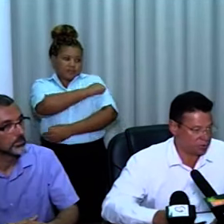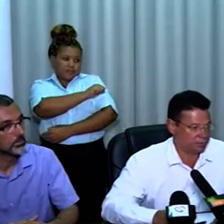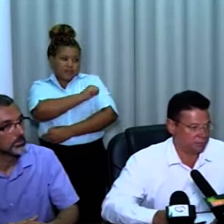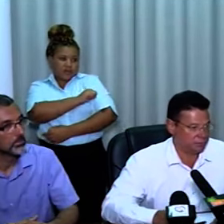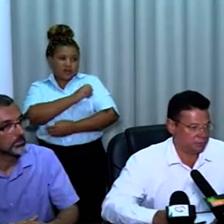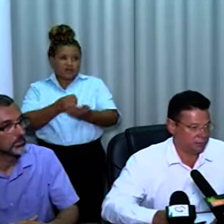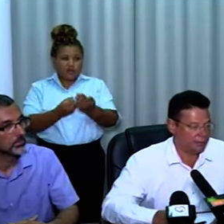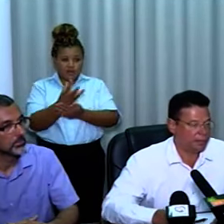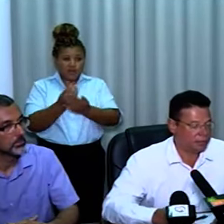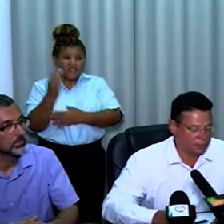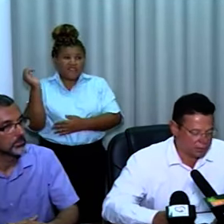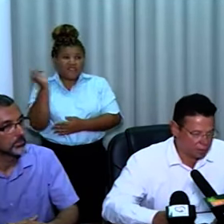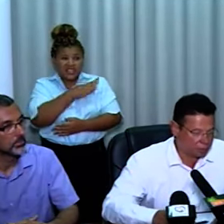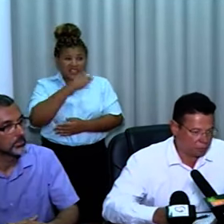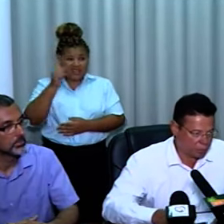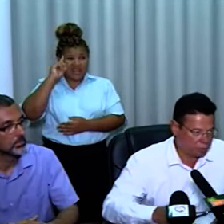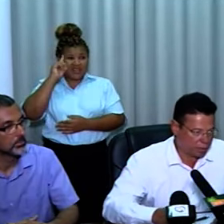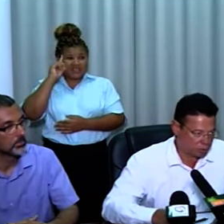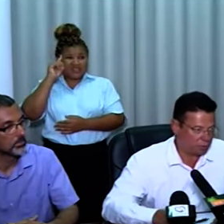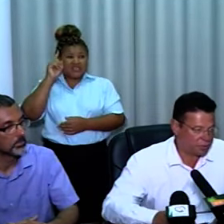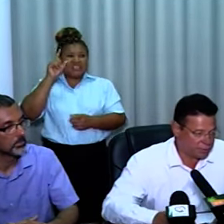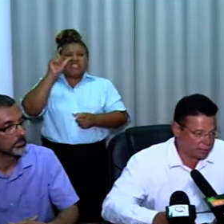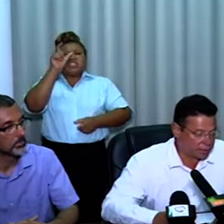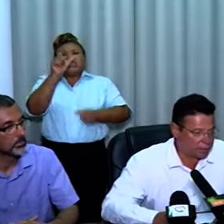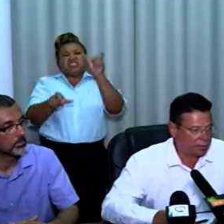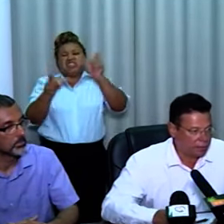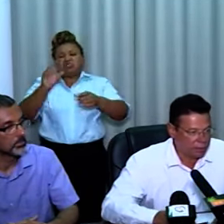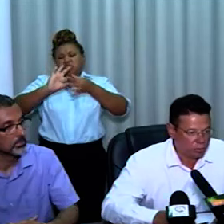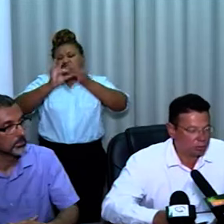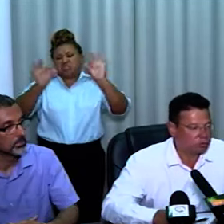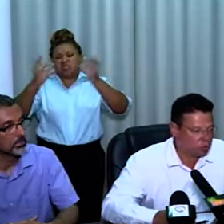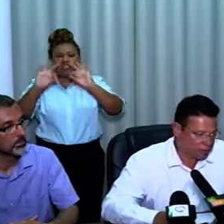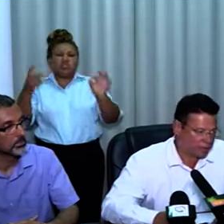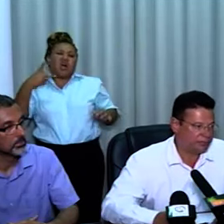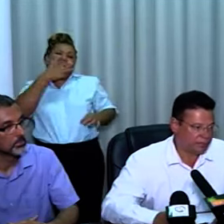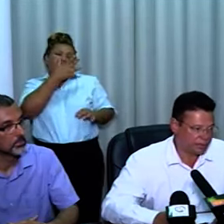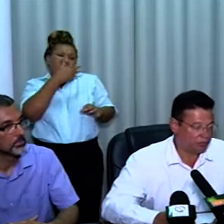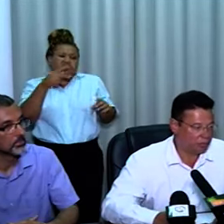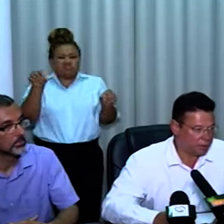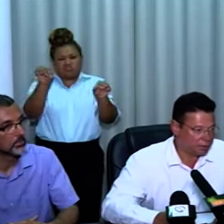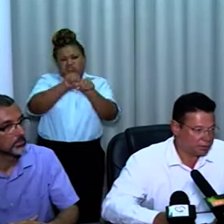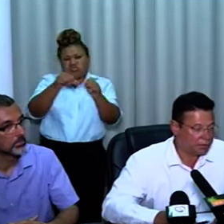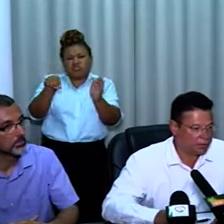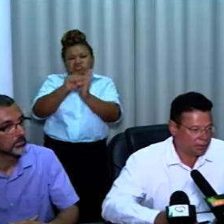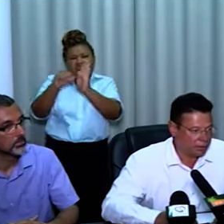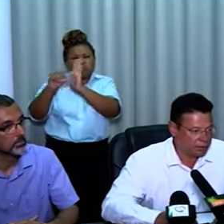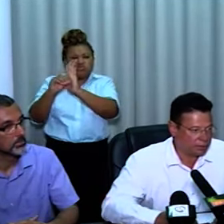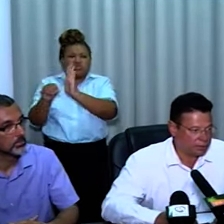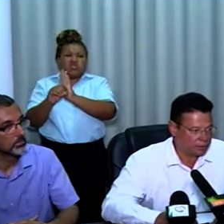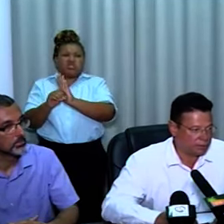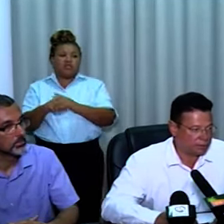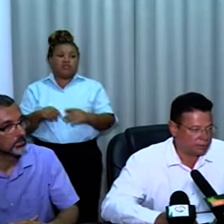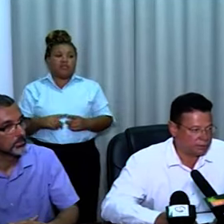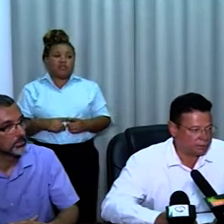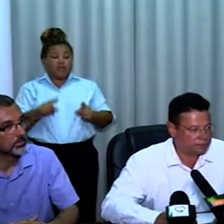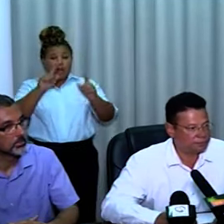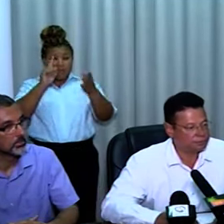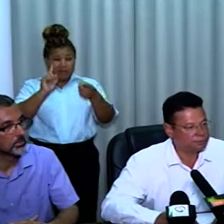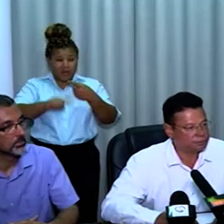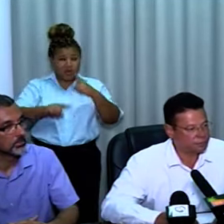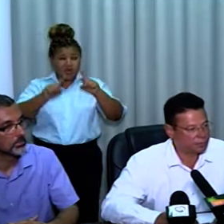sortit. Mais c'est moi pour répondre aux questions plus directes. Non, tous les médias devraient être informés. À cause